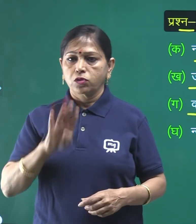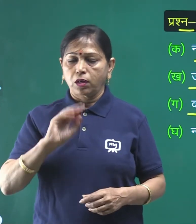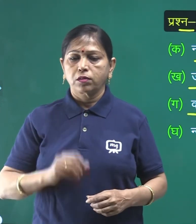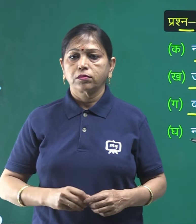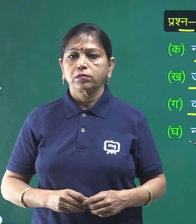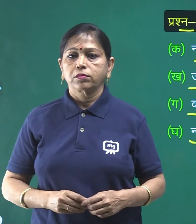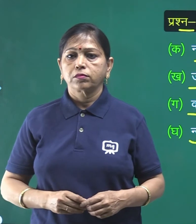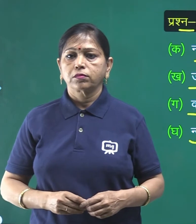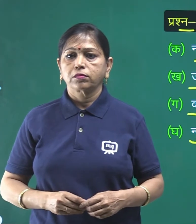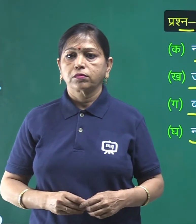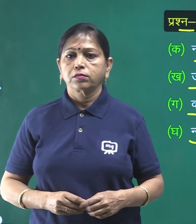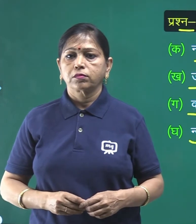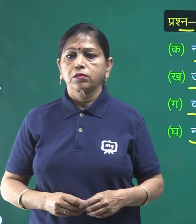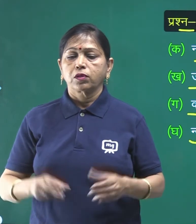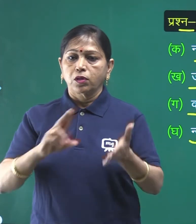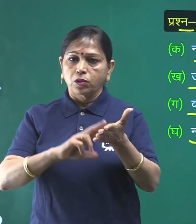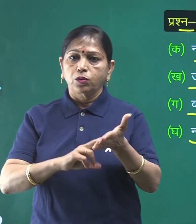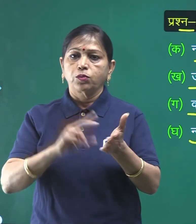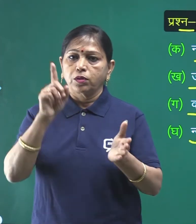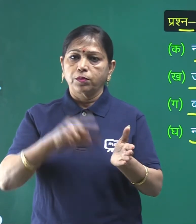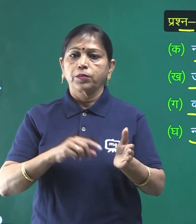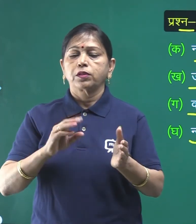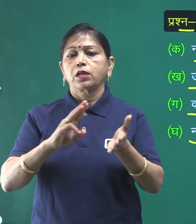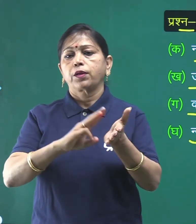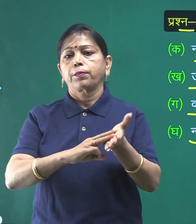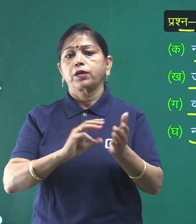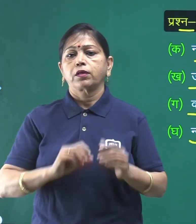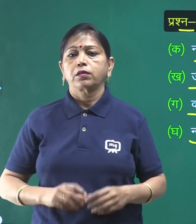4 न्यूटन प्रति मीटर।